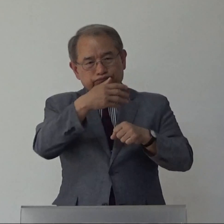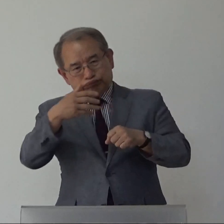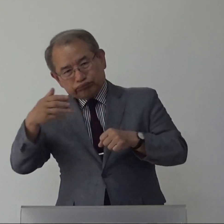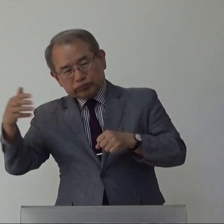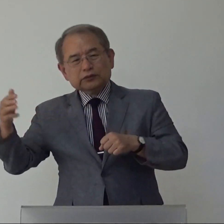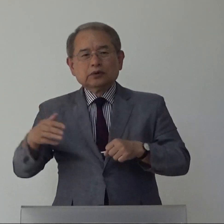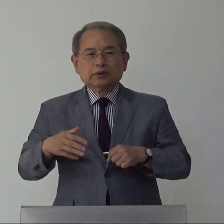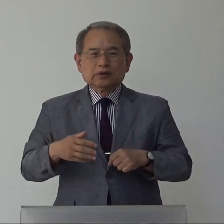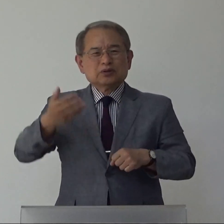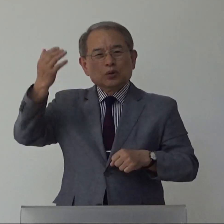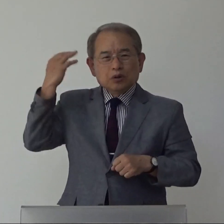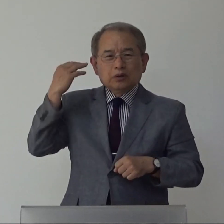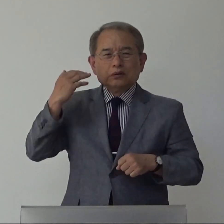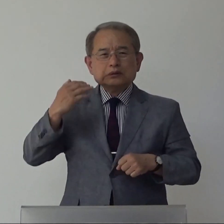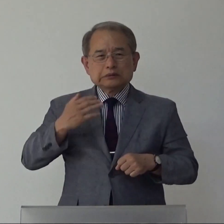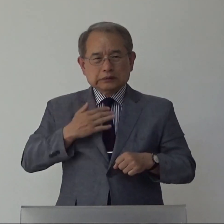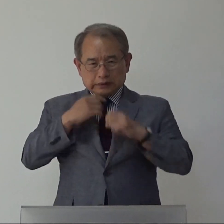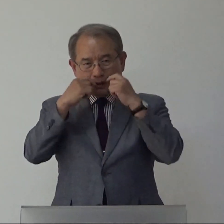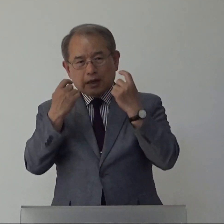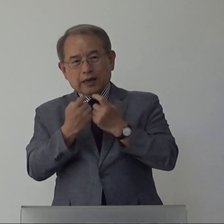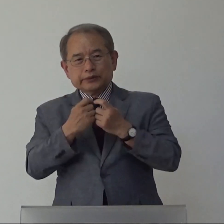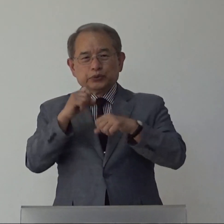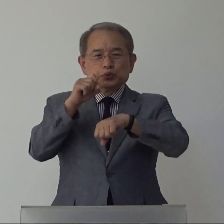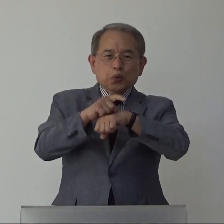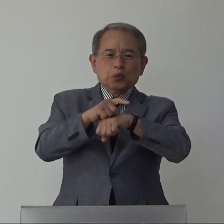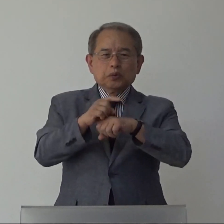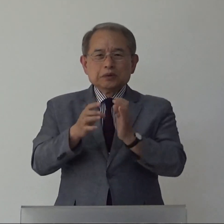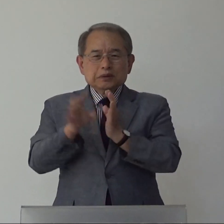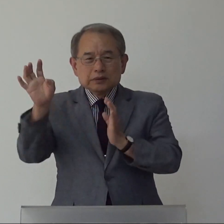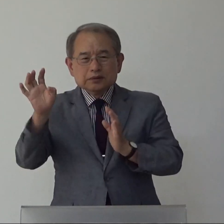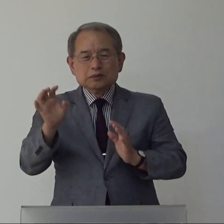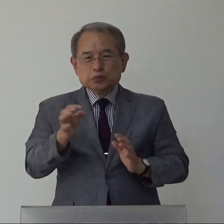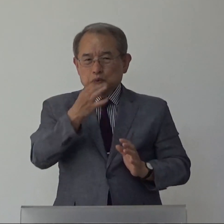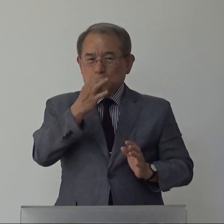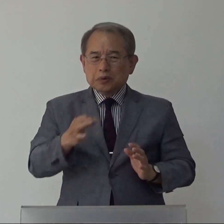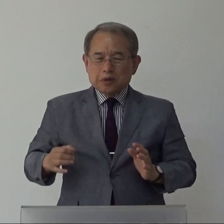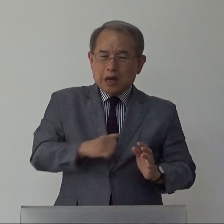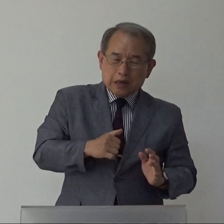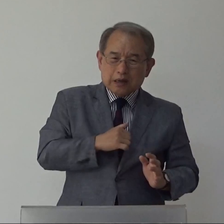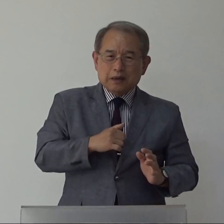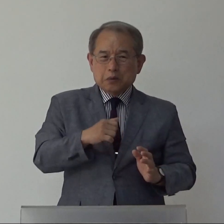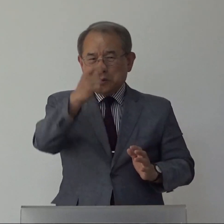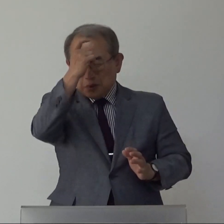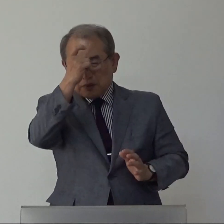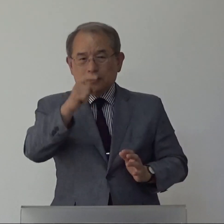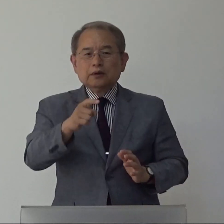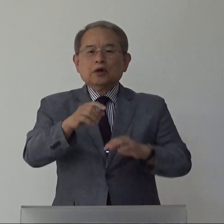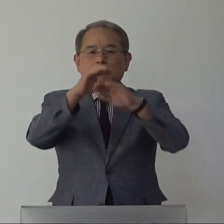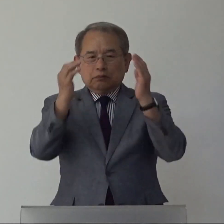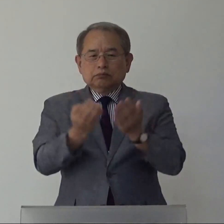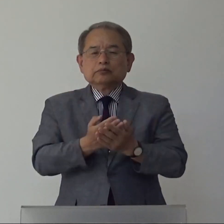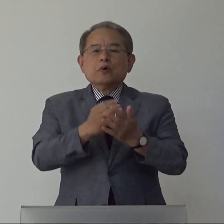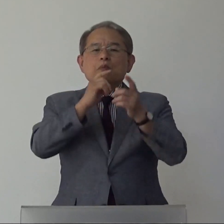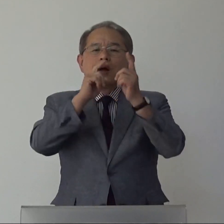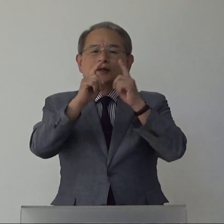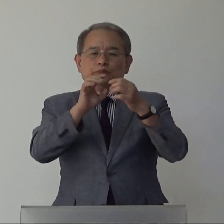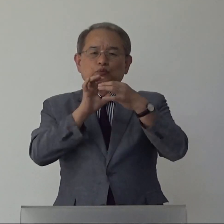또 교육을 받는 것 그리고 나서 시간이 흐르면서 저는 개인의 성격이